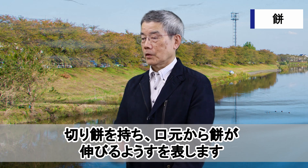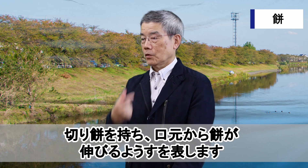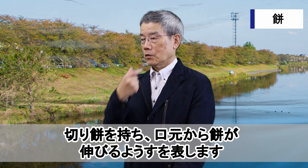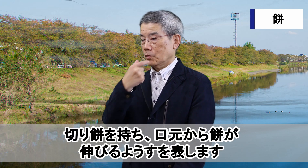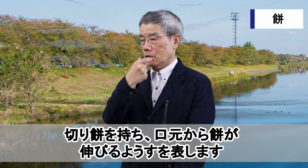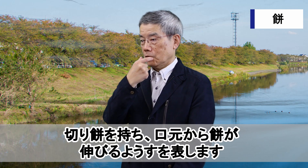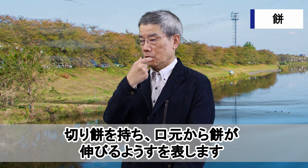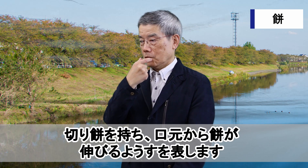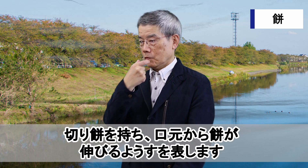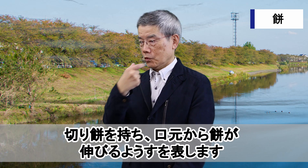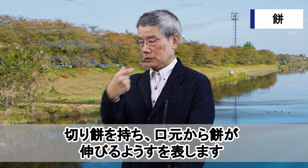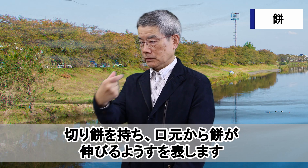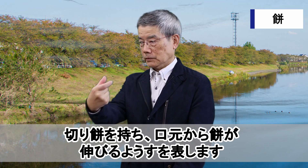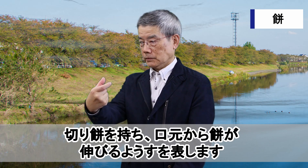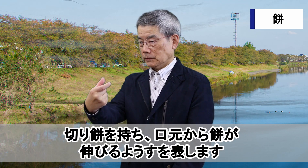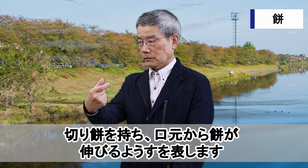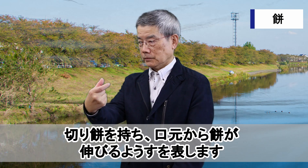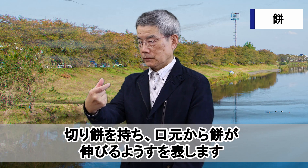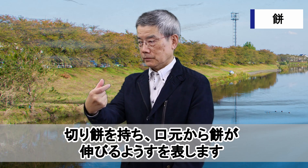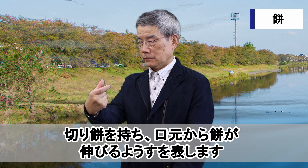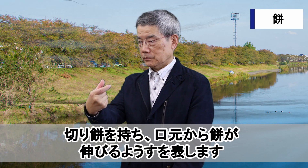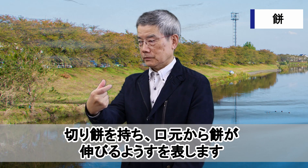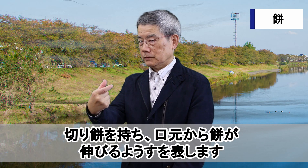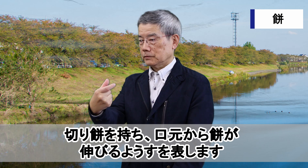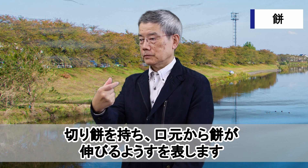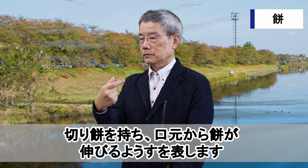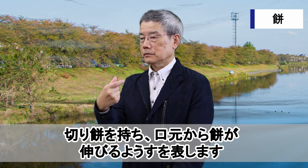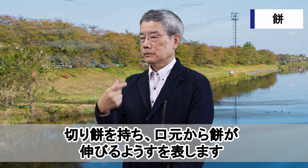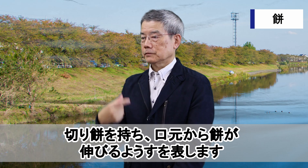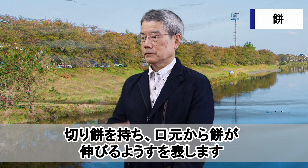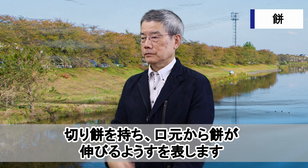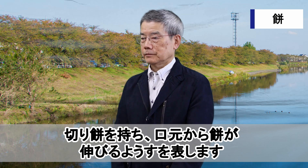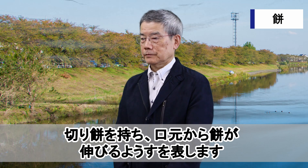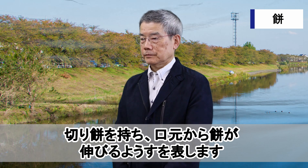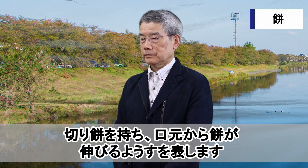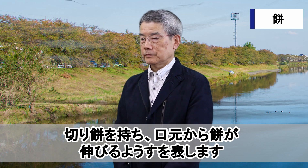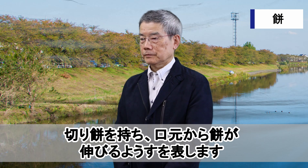切り餅を持ち、口元から餅が伸びる様子を表します。